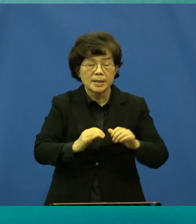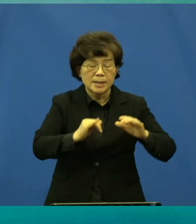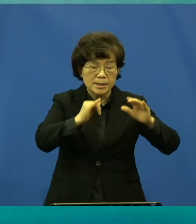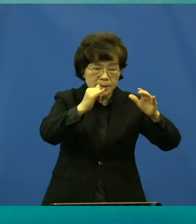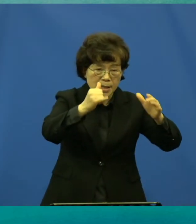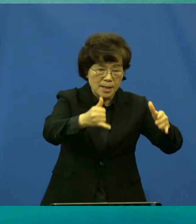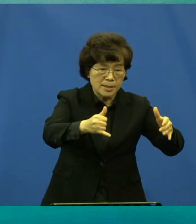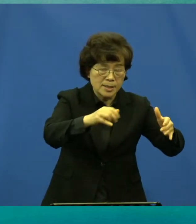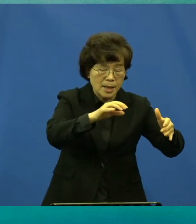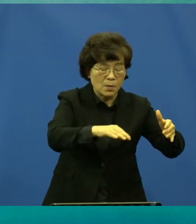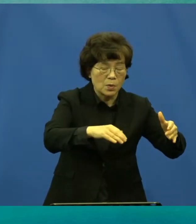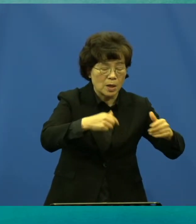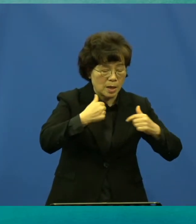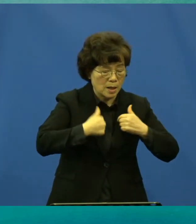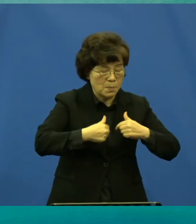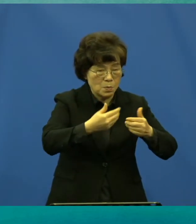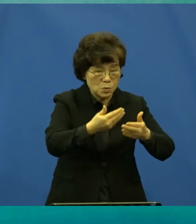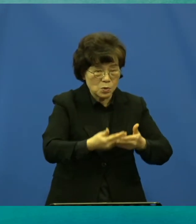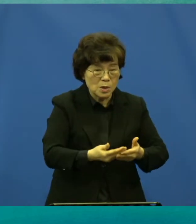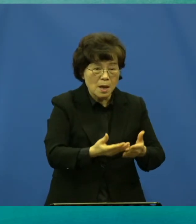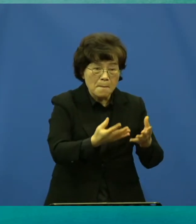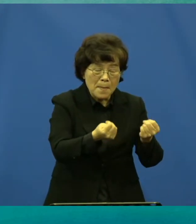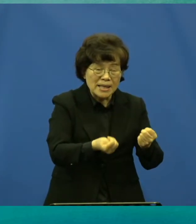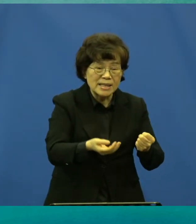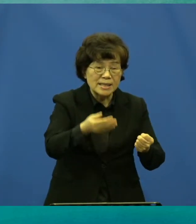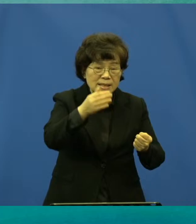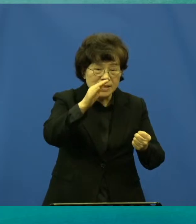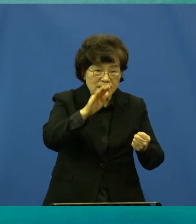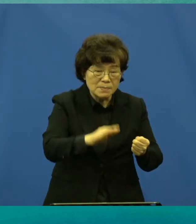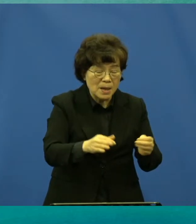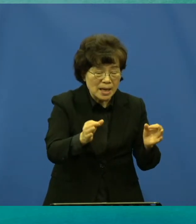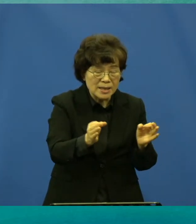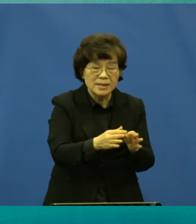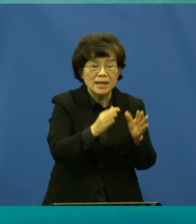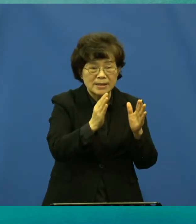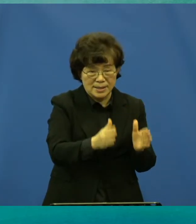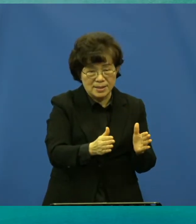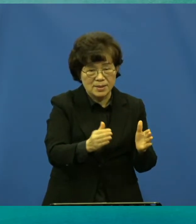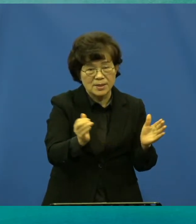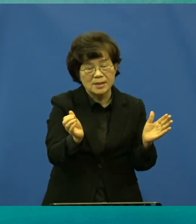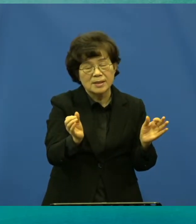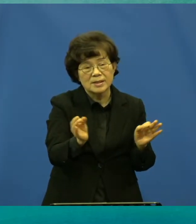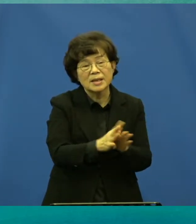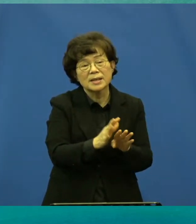우리에게 기쁨을 주는 것들이 많아요. 그런데 다 일시적인 거예요.